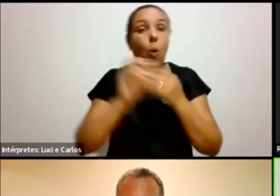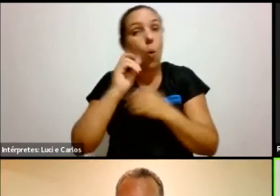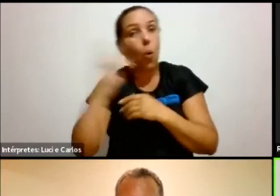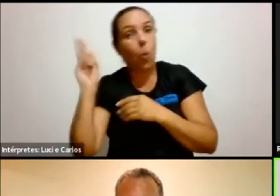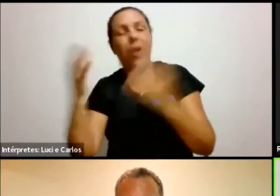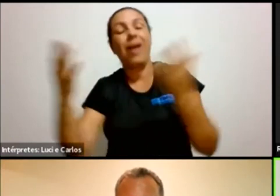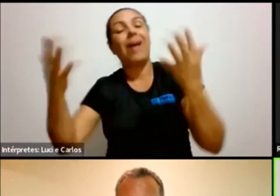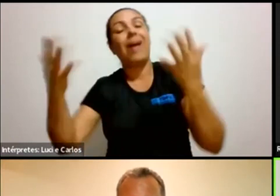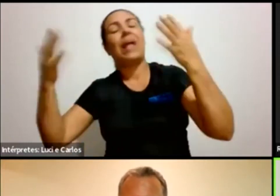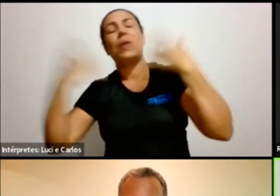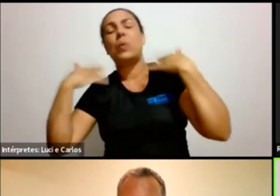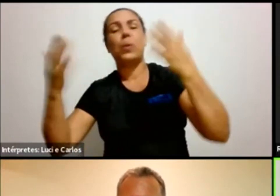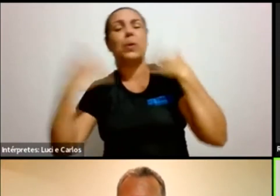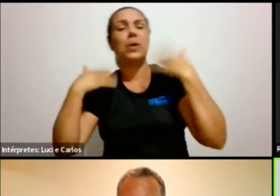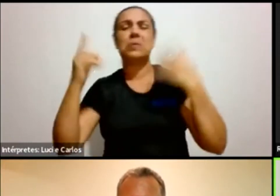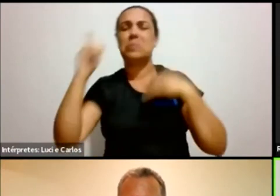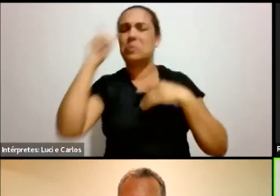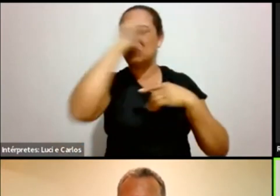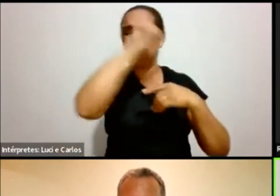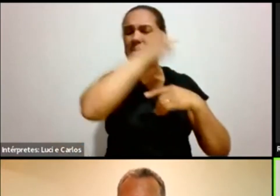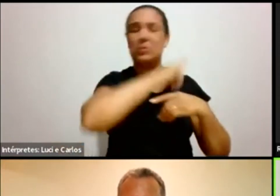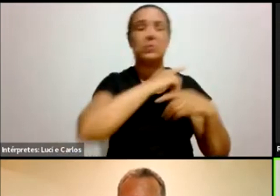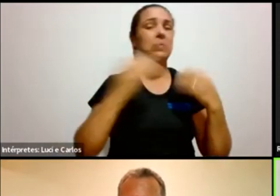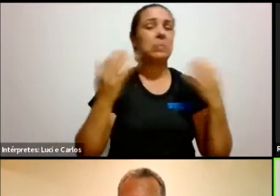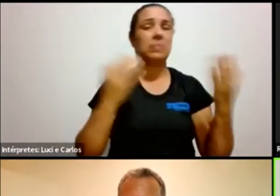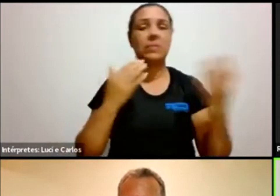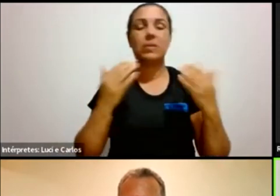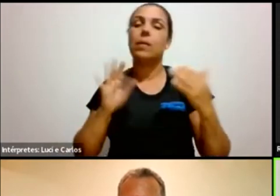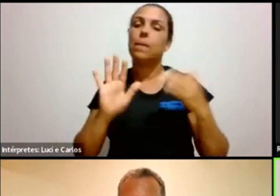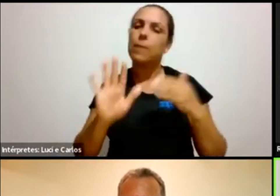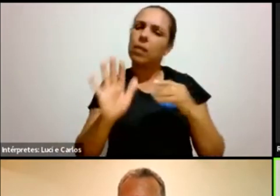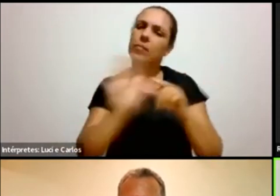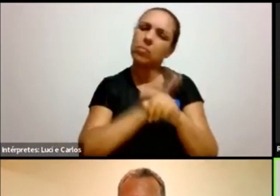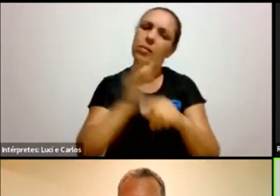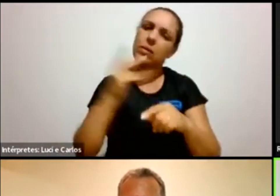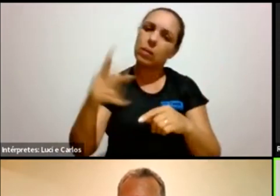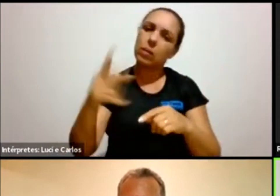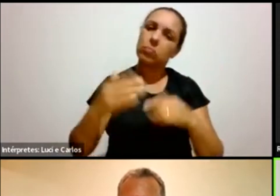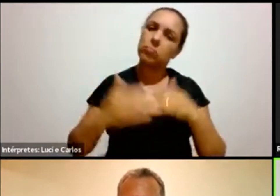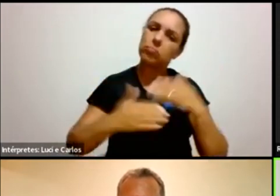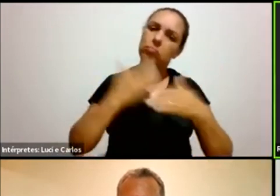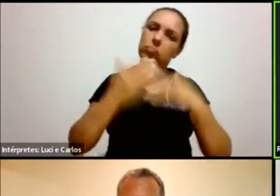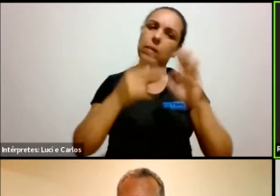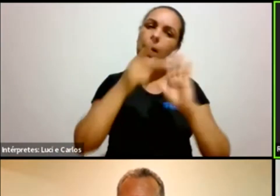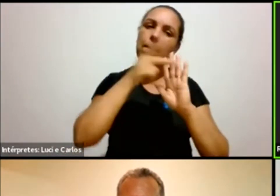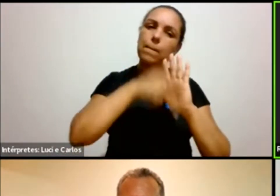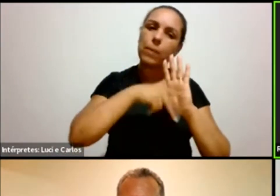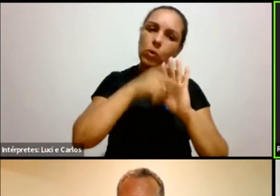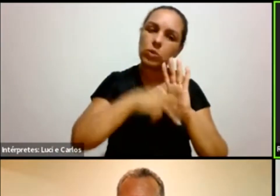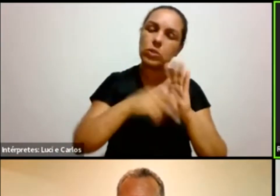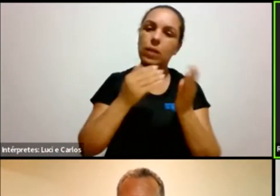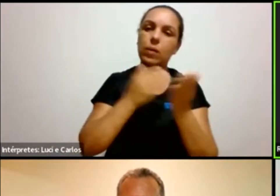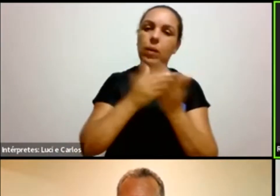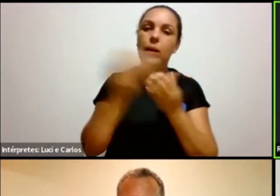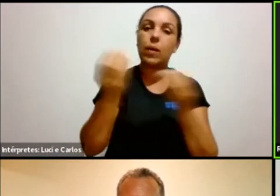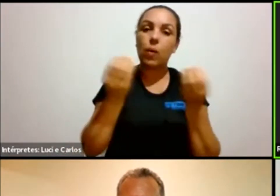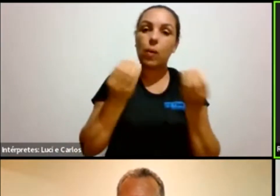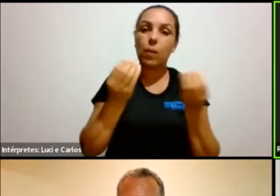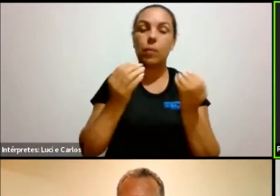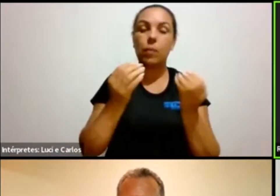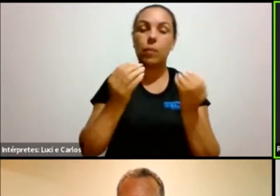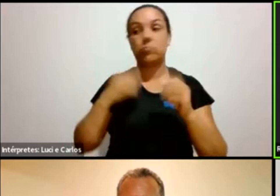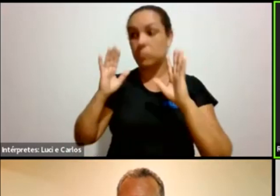exatamente. Mas aí o que você conheceu o projeto, né? Do projeto da água, né? Agora faz 5 meses que eu conheci